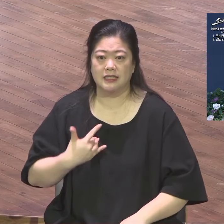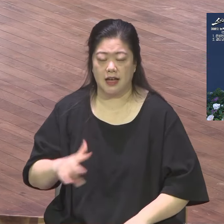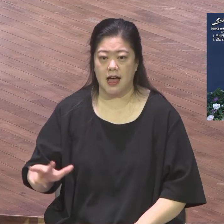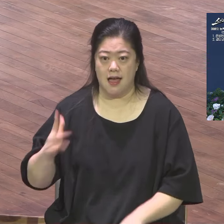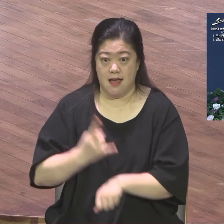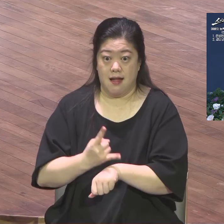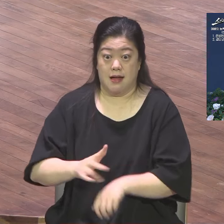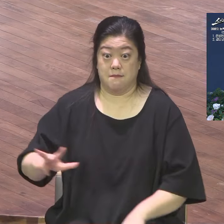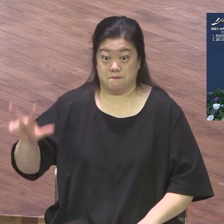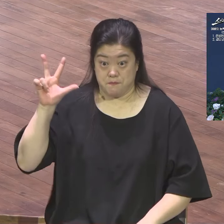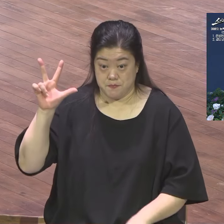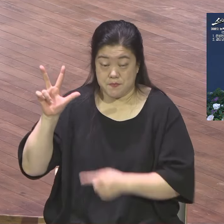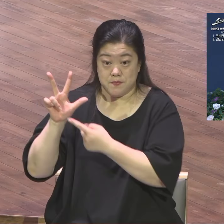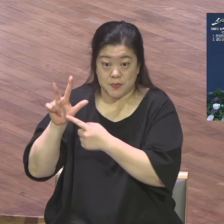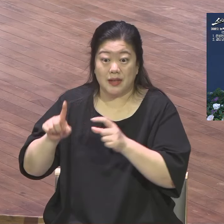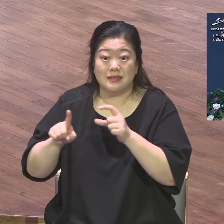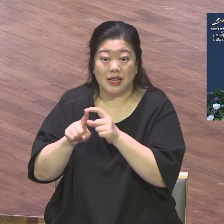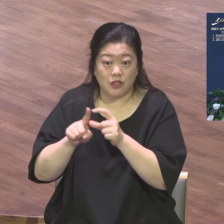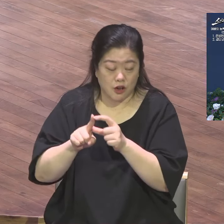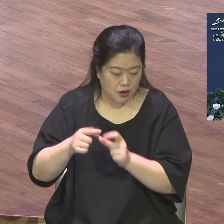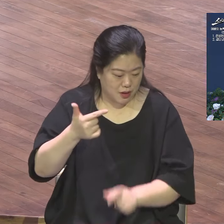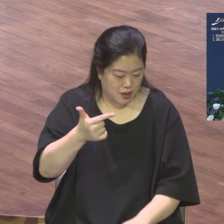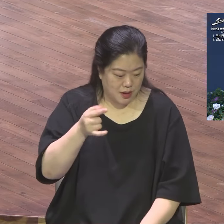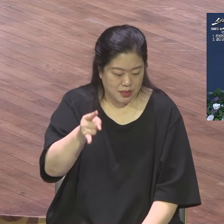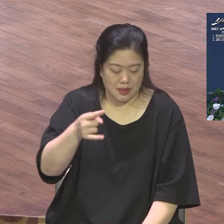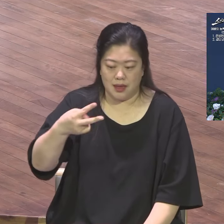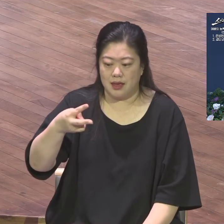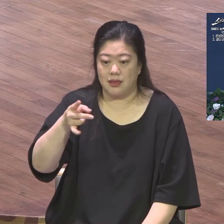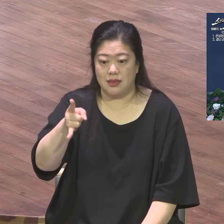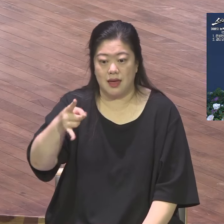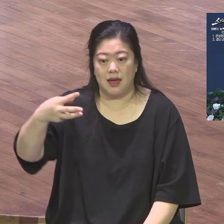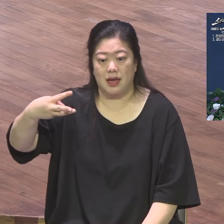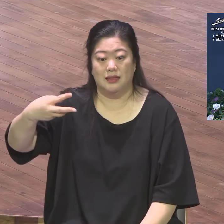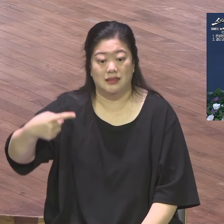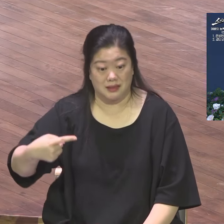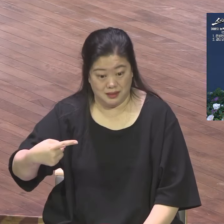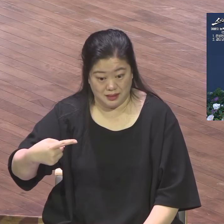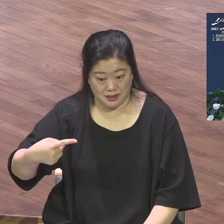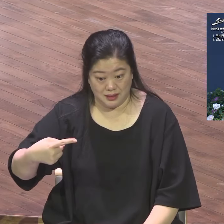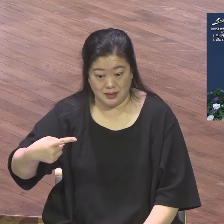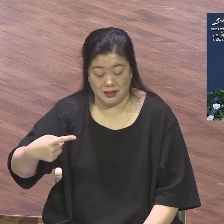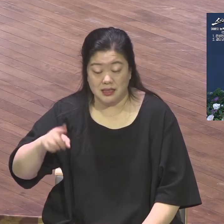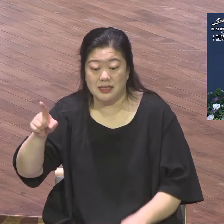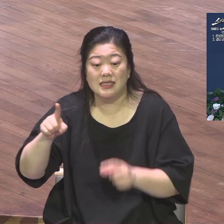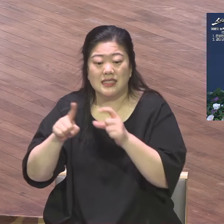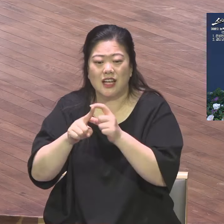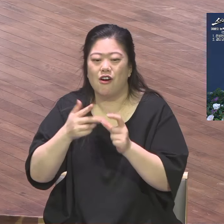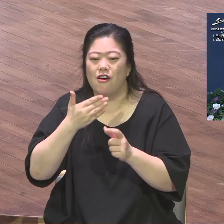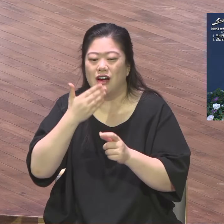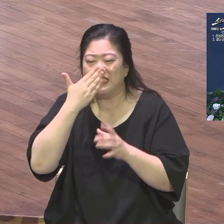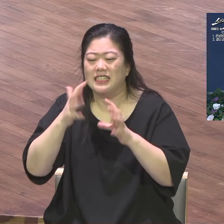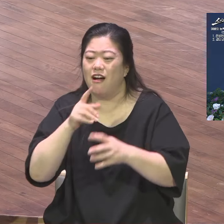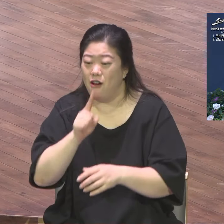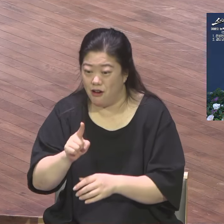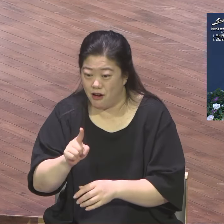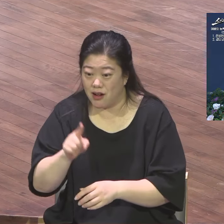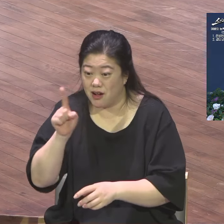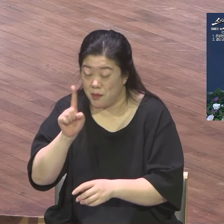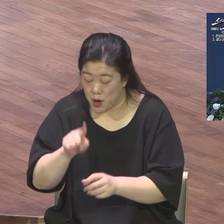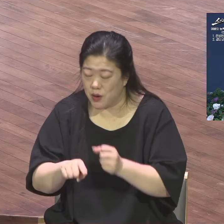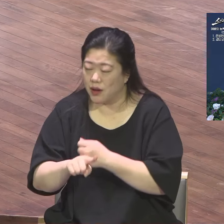말은요, 문자적으로 자신의 입술을 통해서 하나님께 자신을 바치는 행위, 그런 뜻이에요.